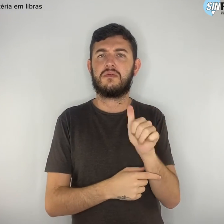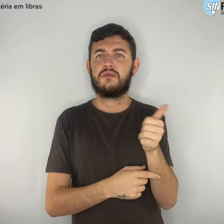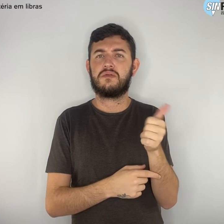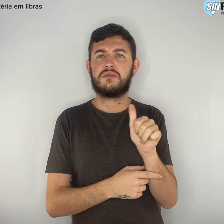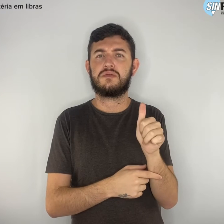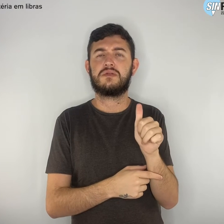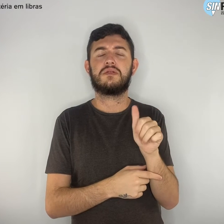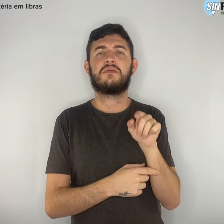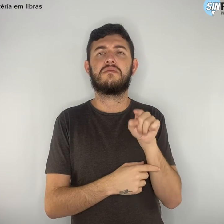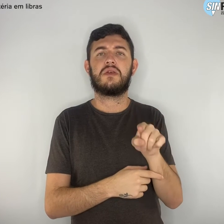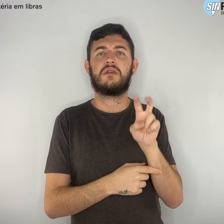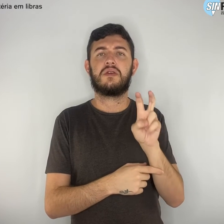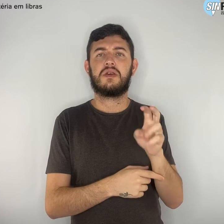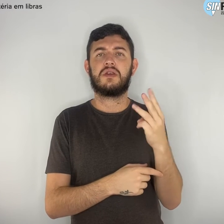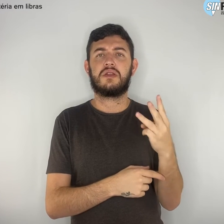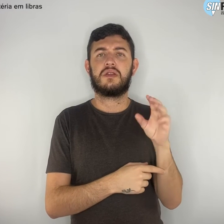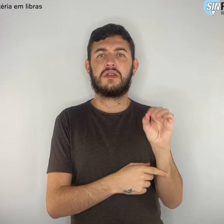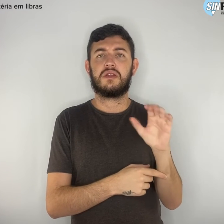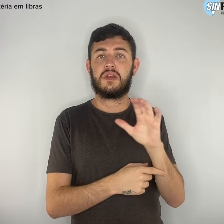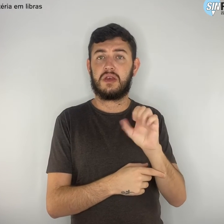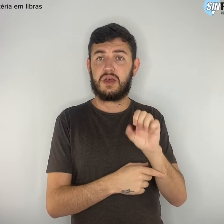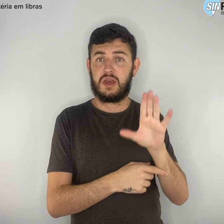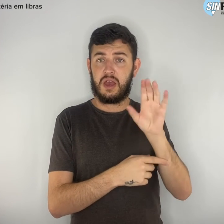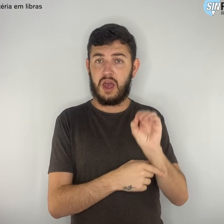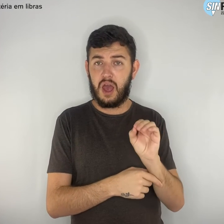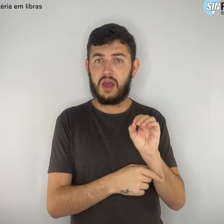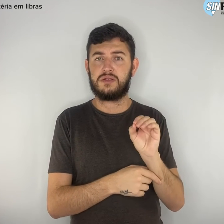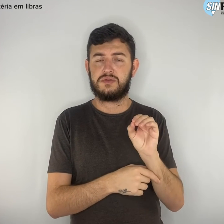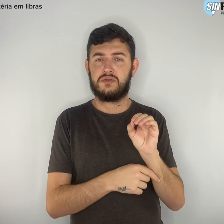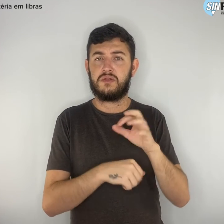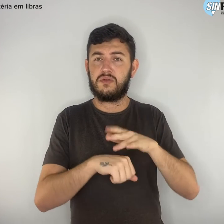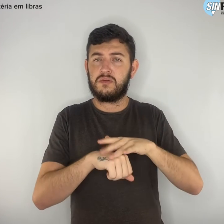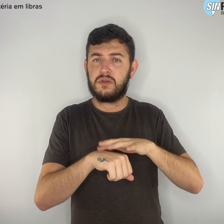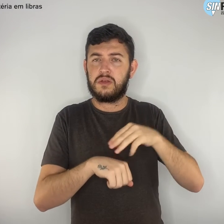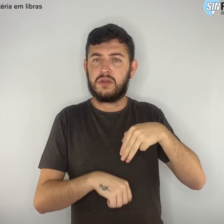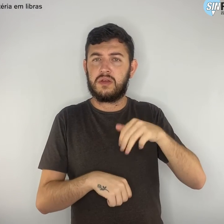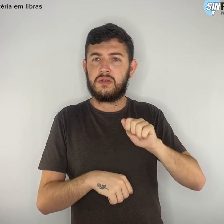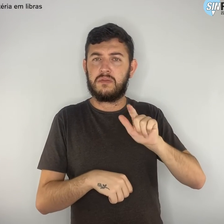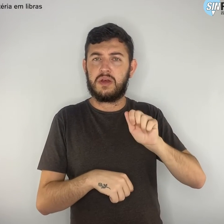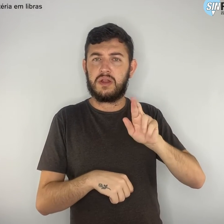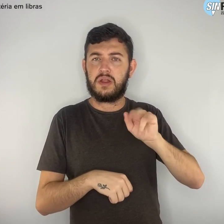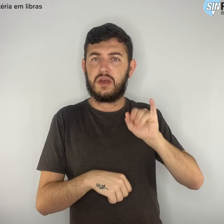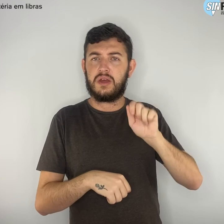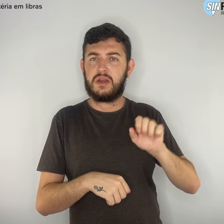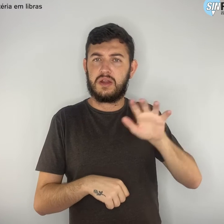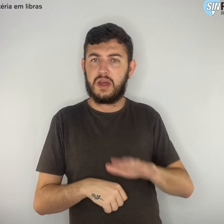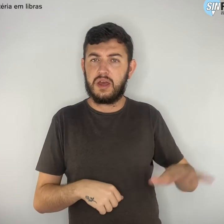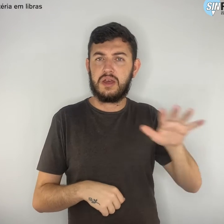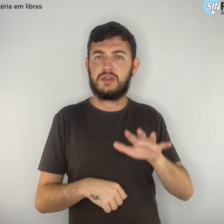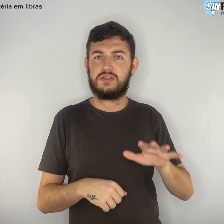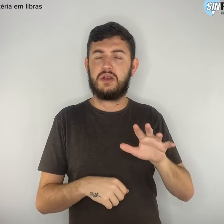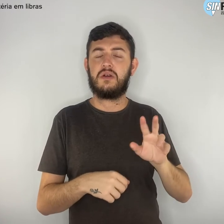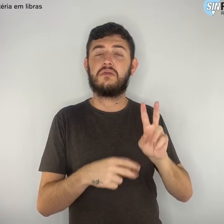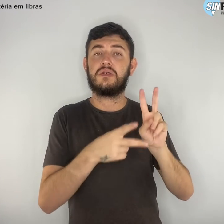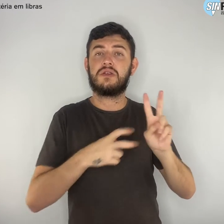11.530 casos de malária no Distrito Sanitário Especial Indígena Yanomami,